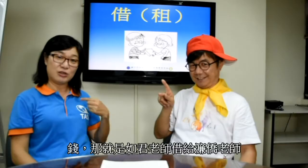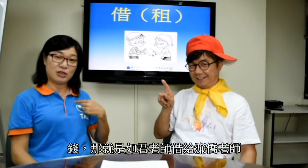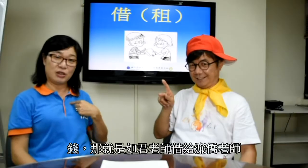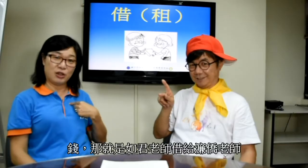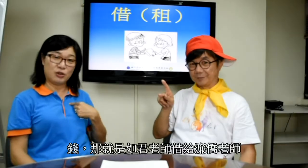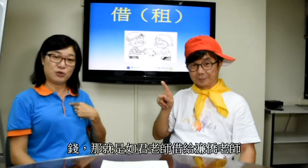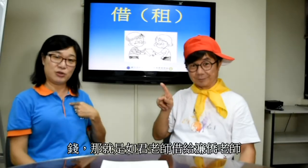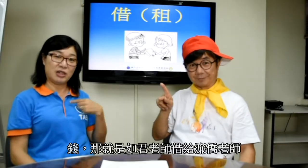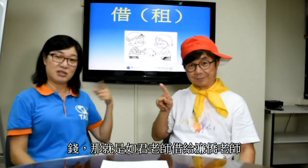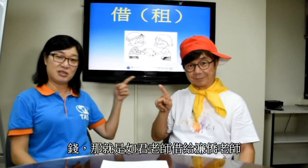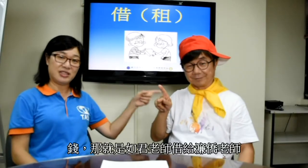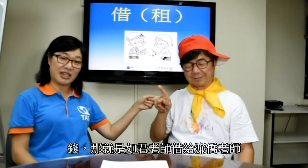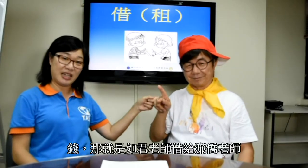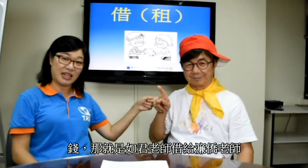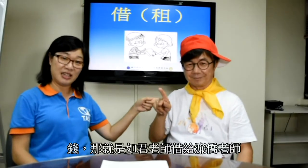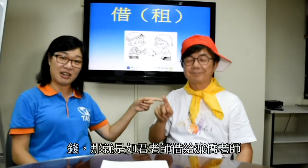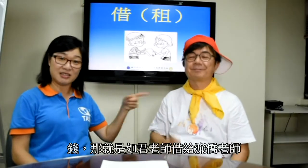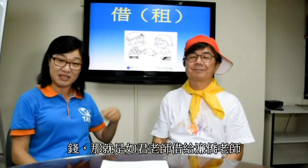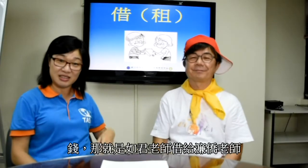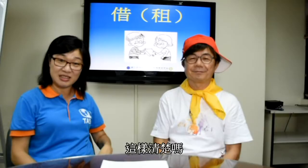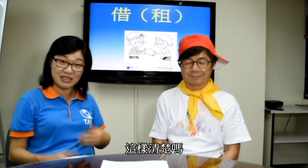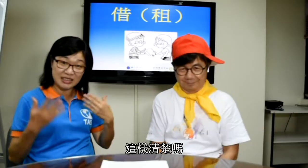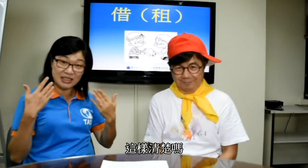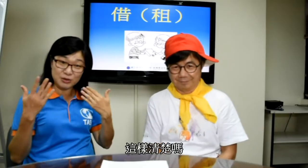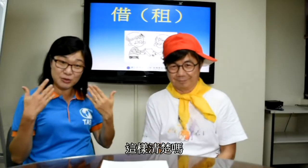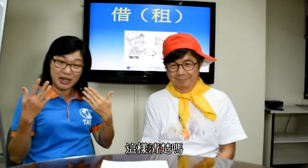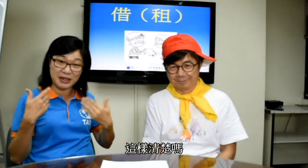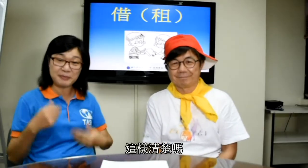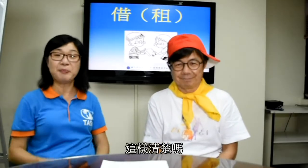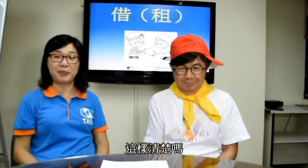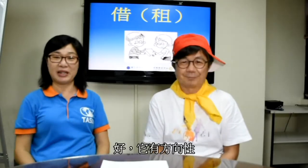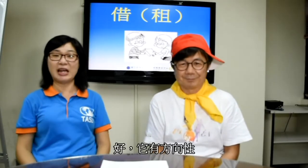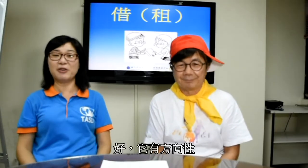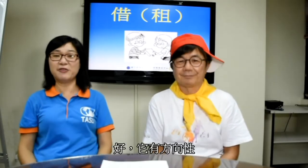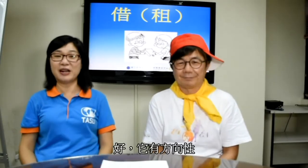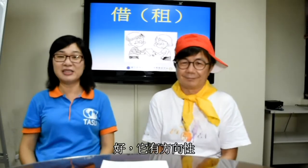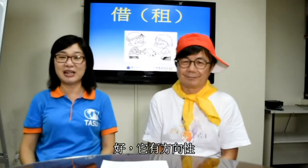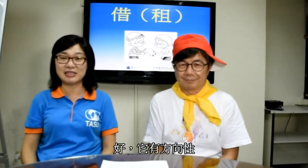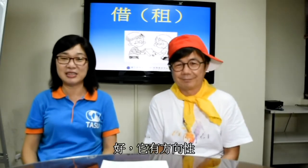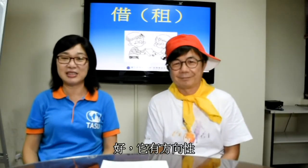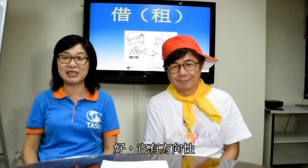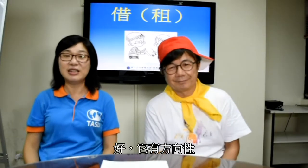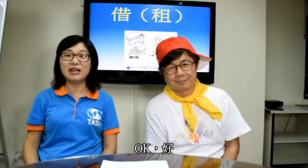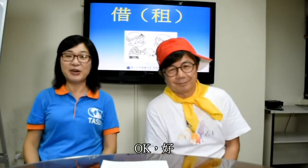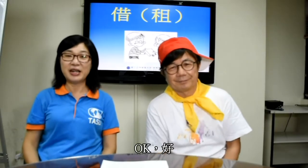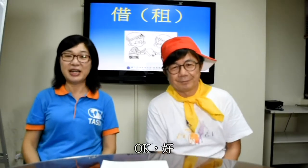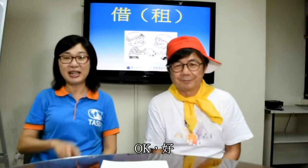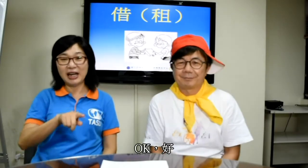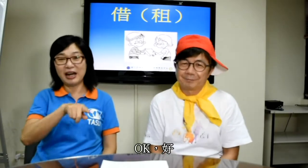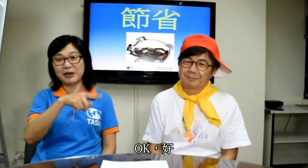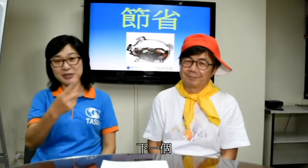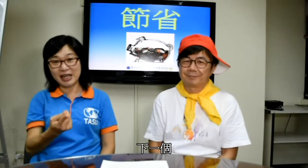是如君老师借给连桥老师，这样清楚吗？它有方向性。 OK， 好，下一